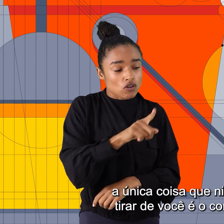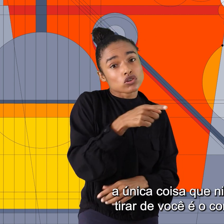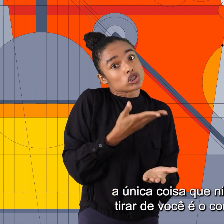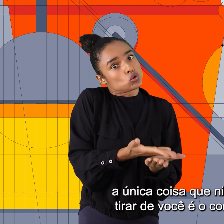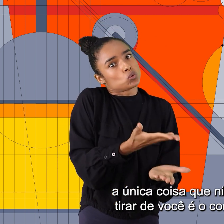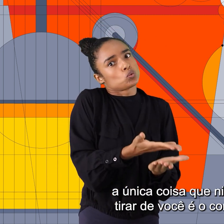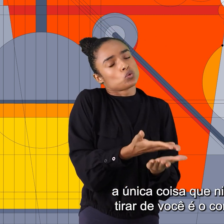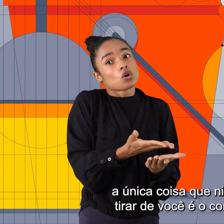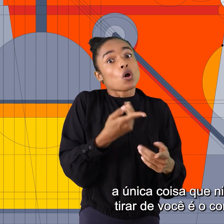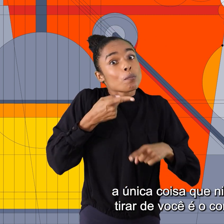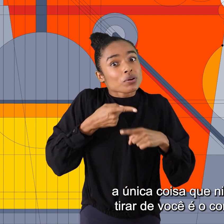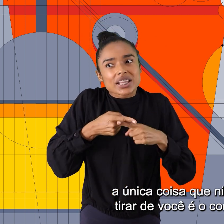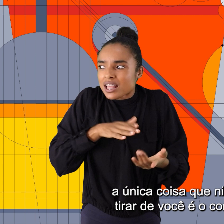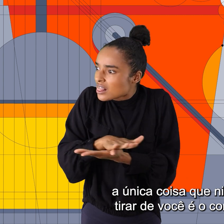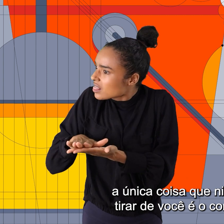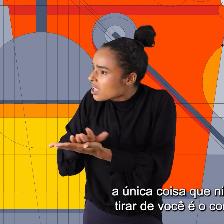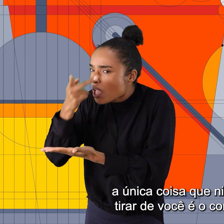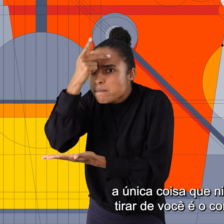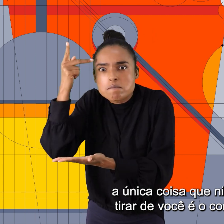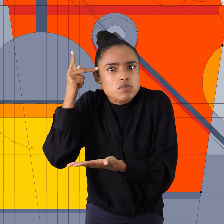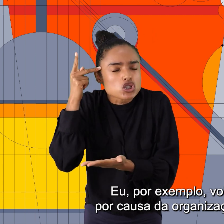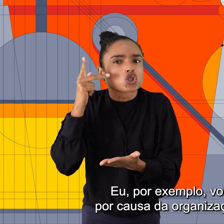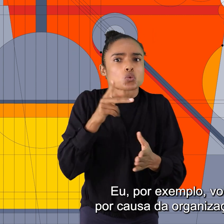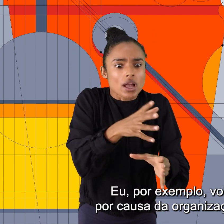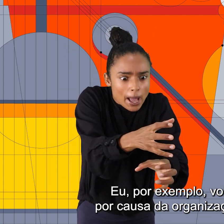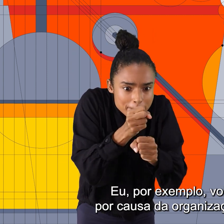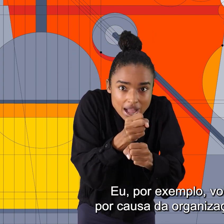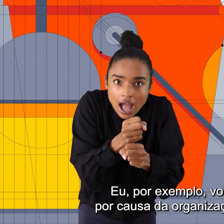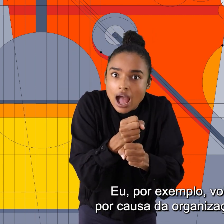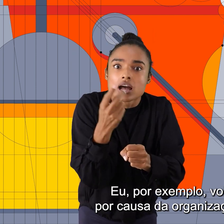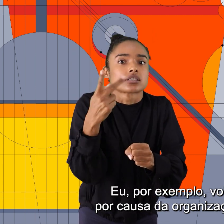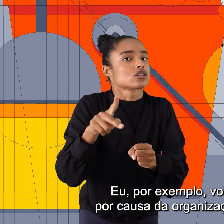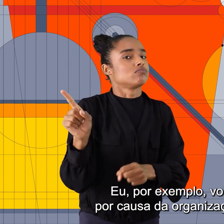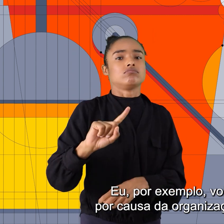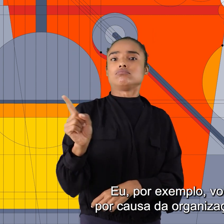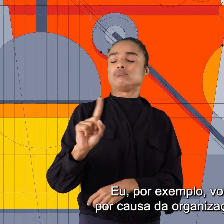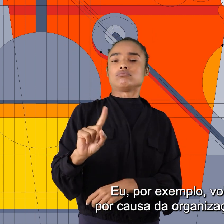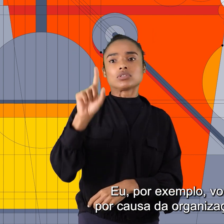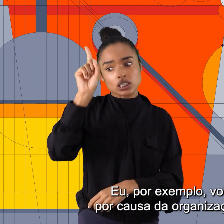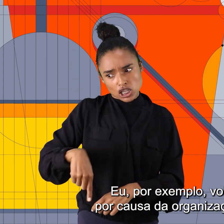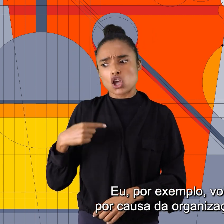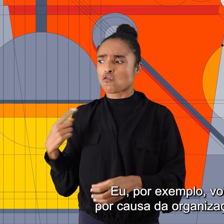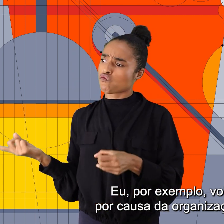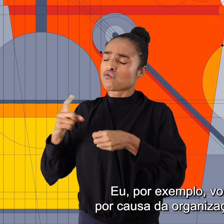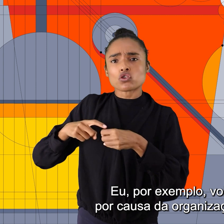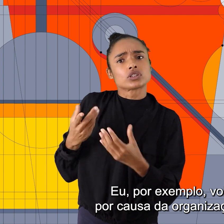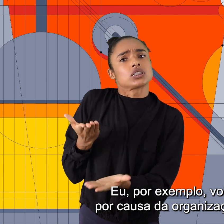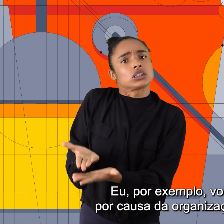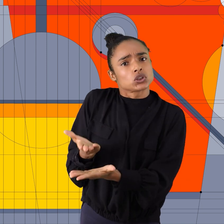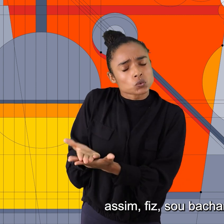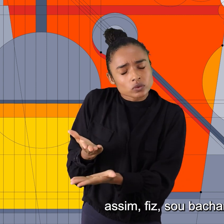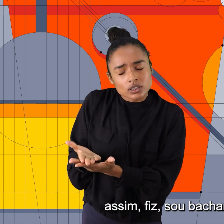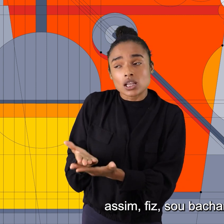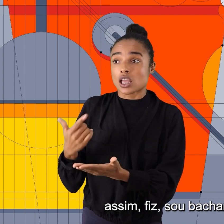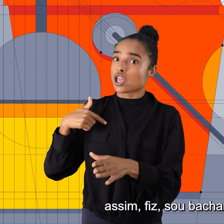a única coisa que ninguém pode tirar de você é o conhecimento. Eu, por exemplo, voltei a estudar por causa da organização sindical,